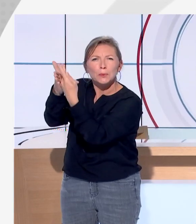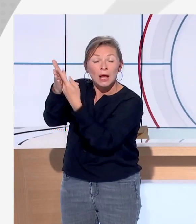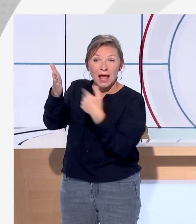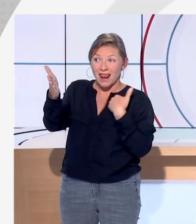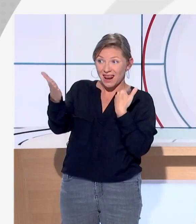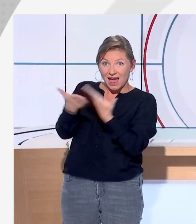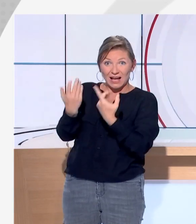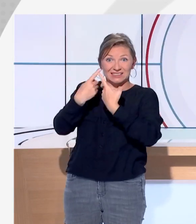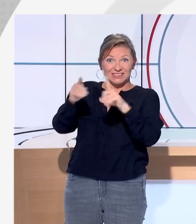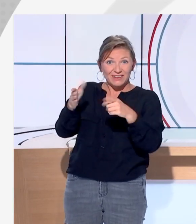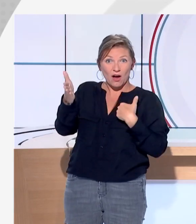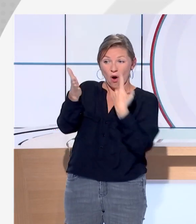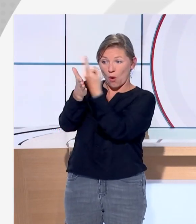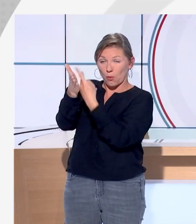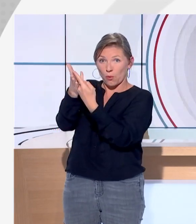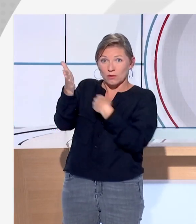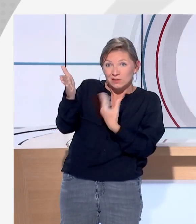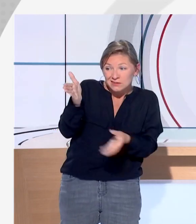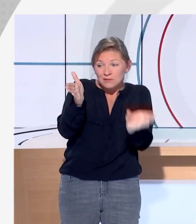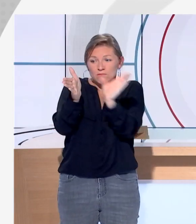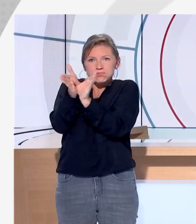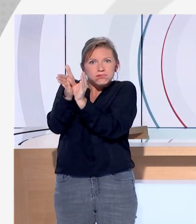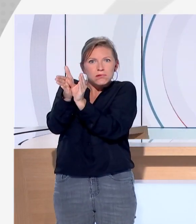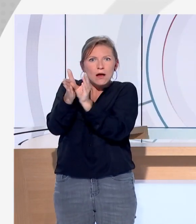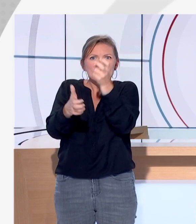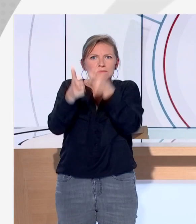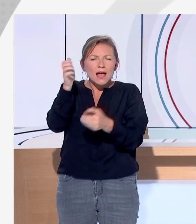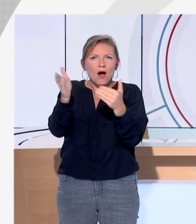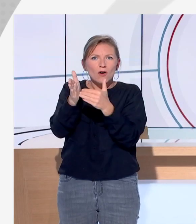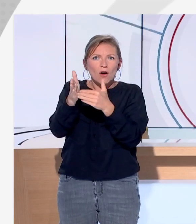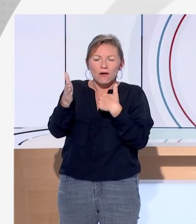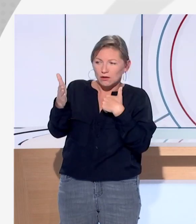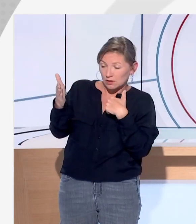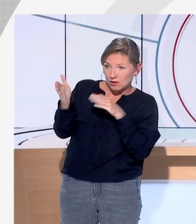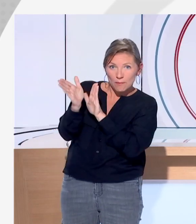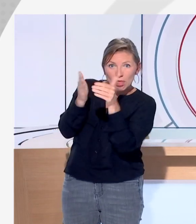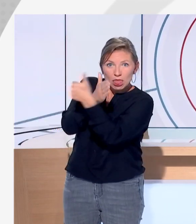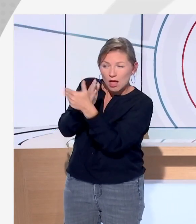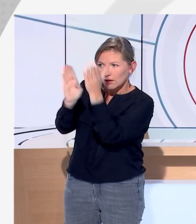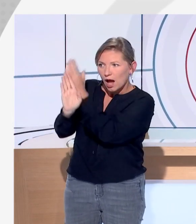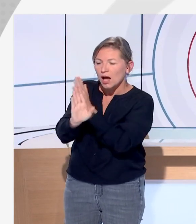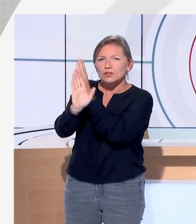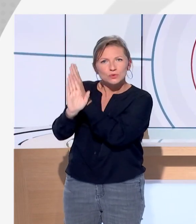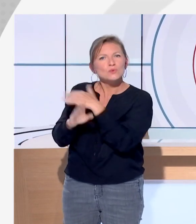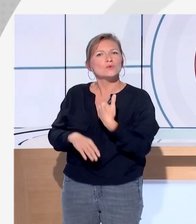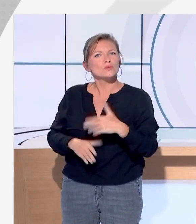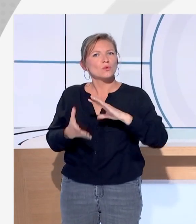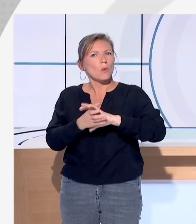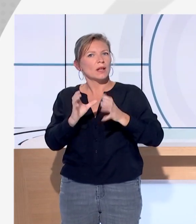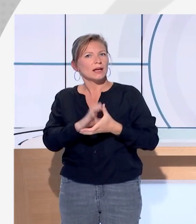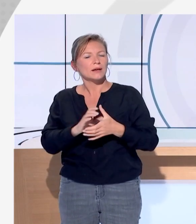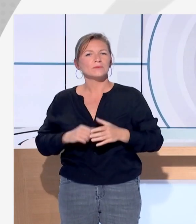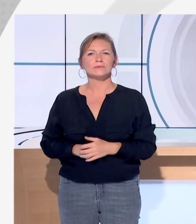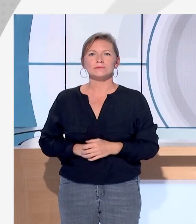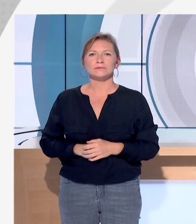mais là, pas enterrés sous peut-être des fois, je dirais, un demi-centimètre de voile de calcite.